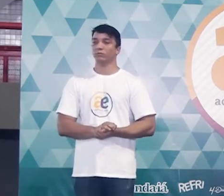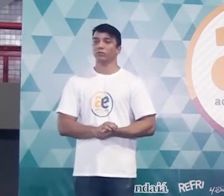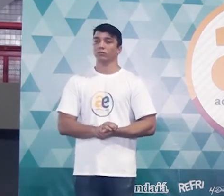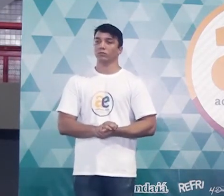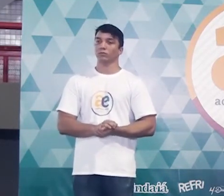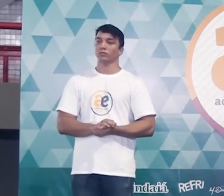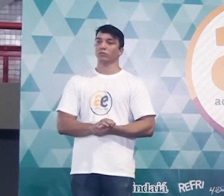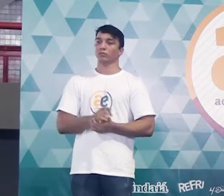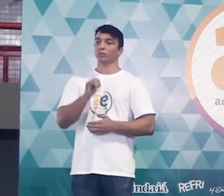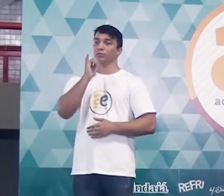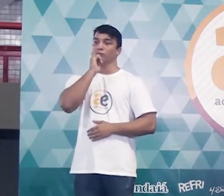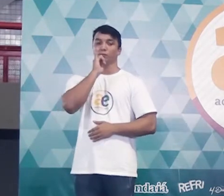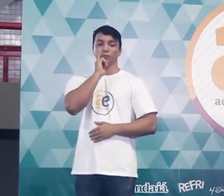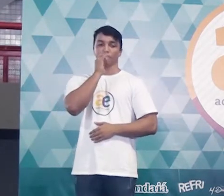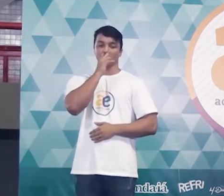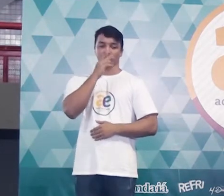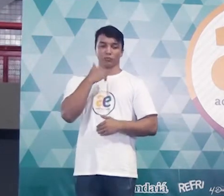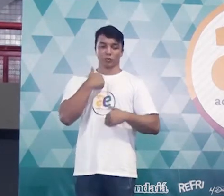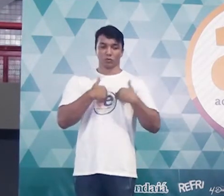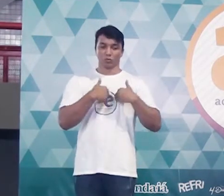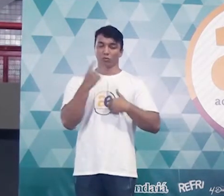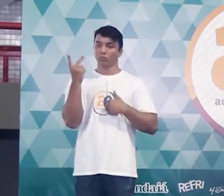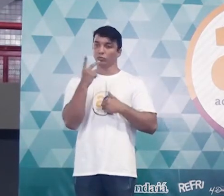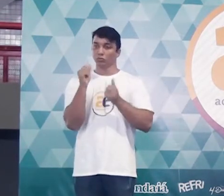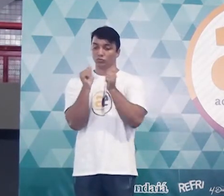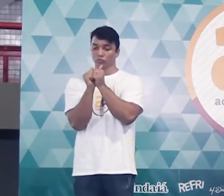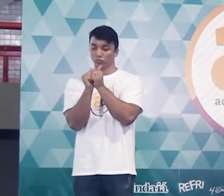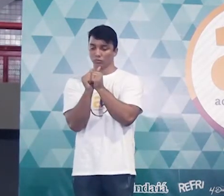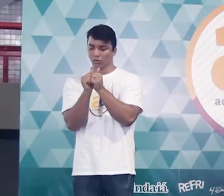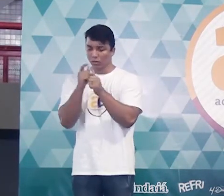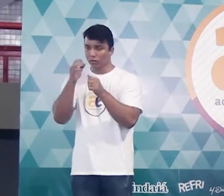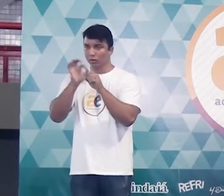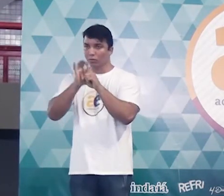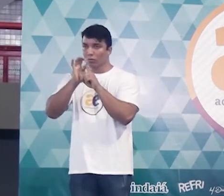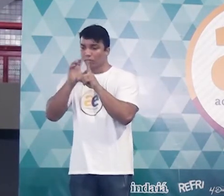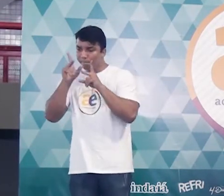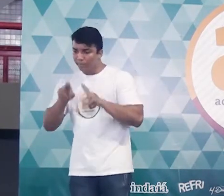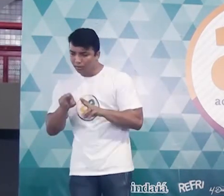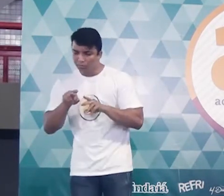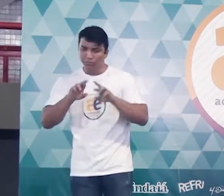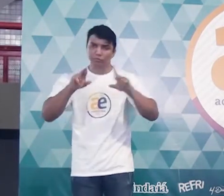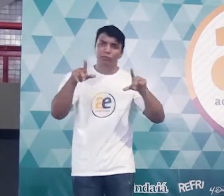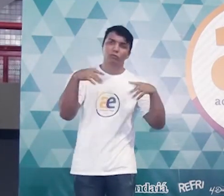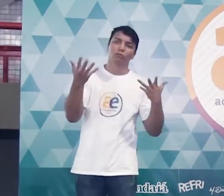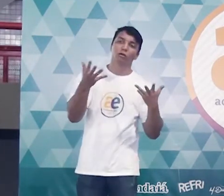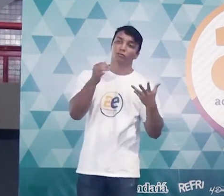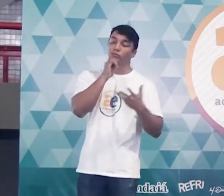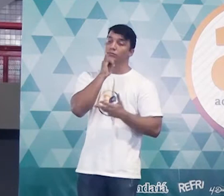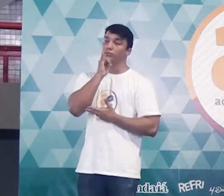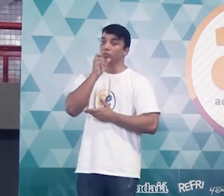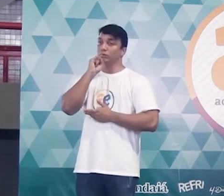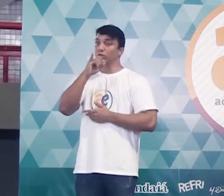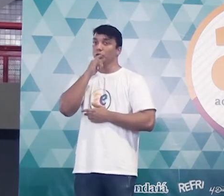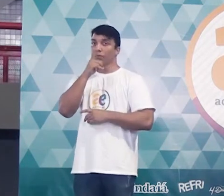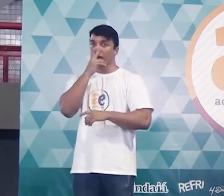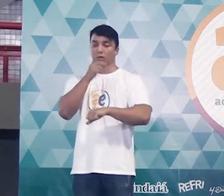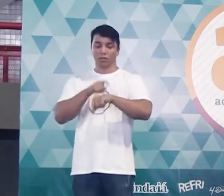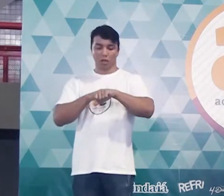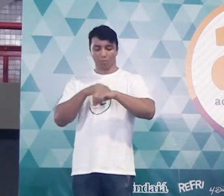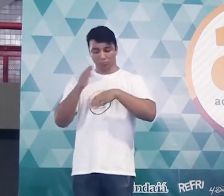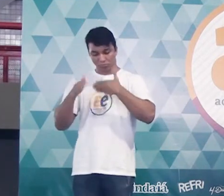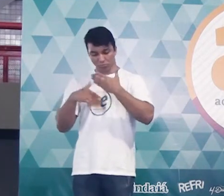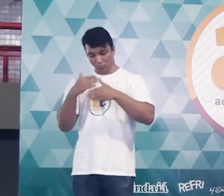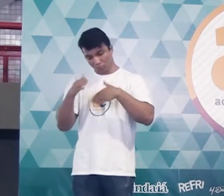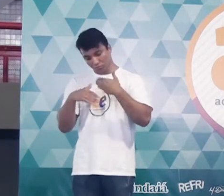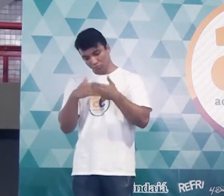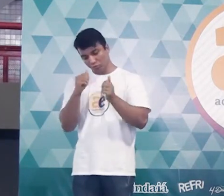Quando dois corpos estão juntos, a temperatura é a mesma ou diferente? Depende. Se eles tiveram tempo de passar